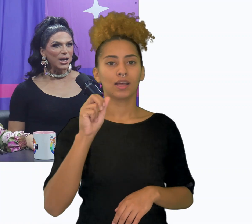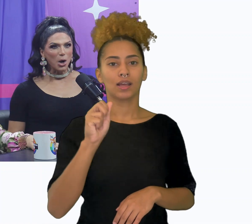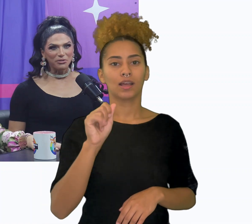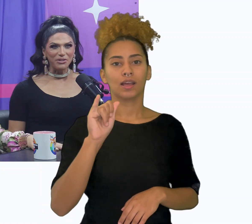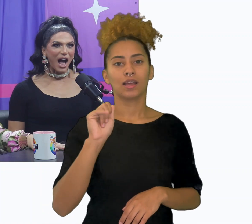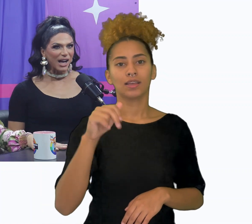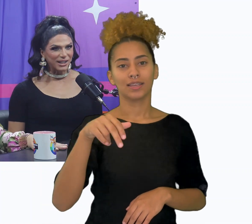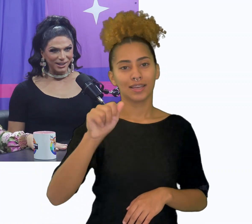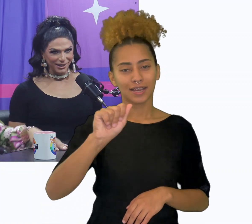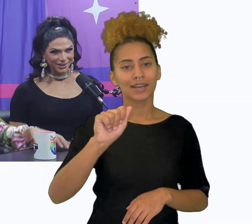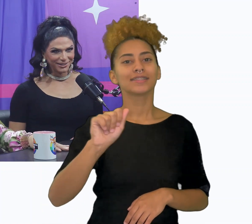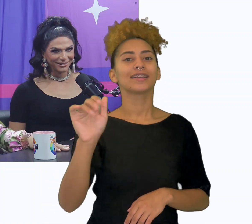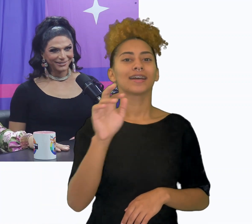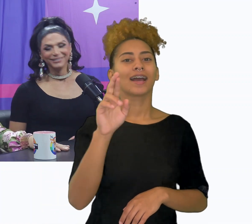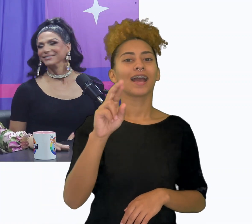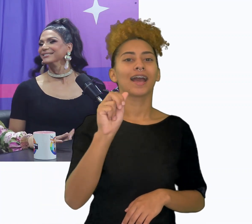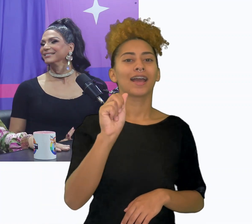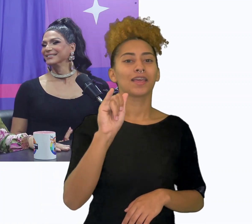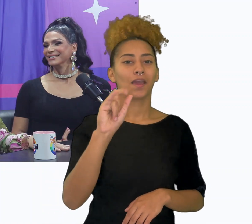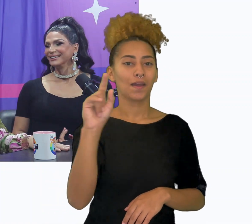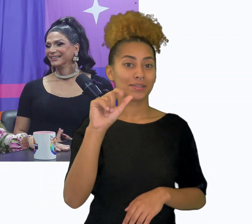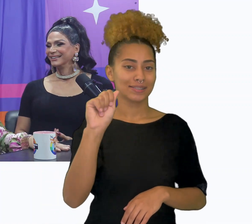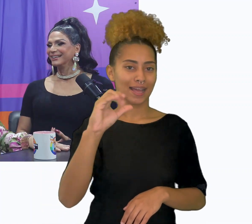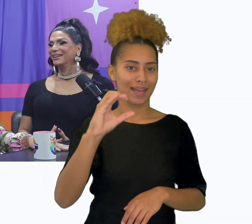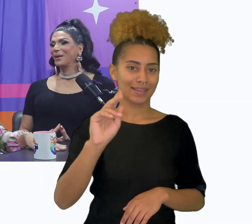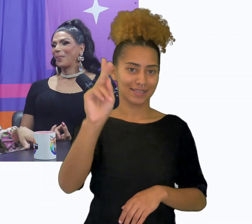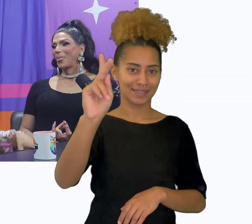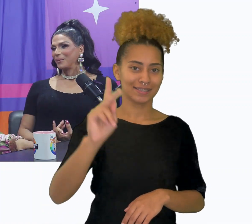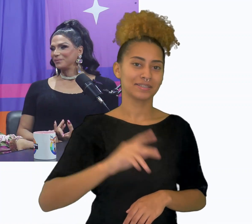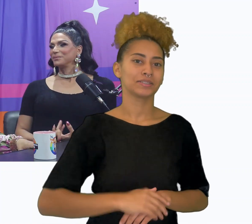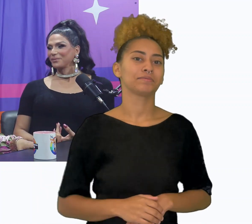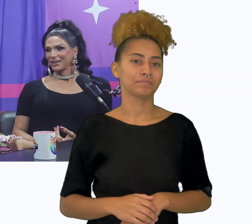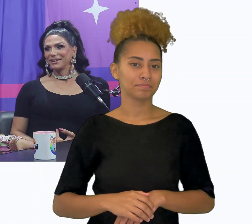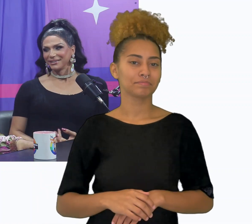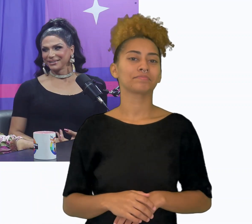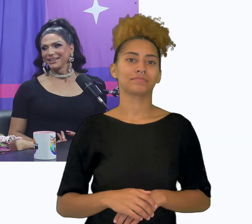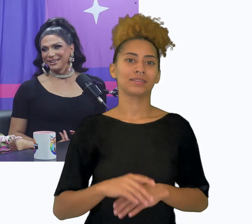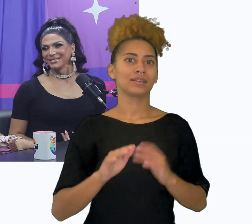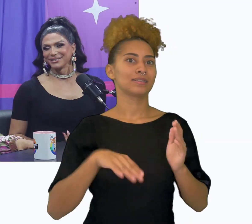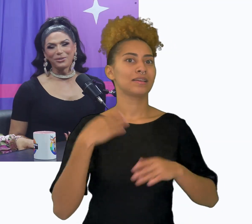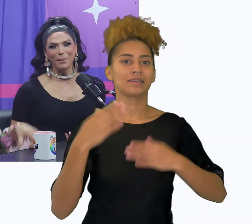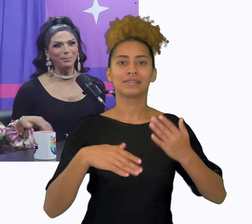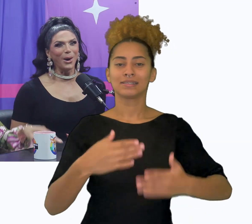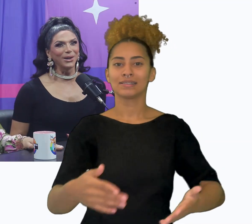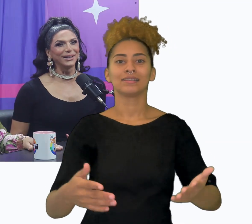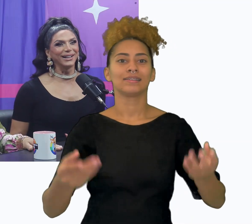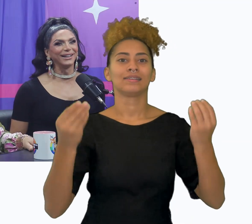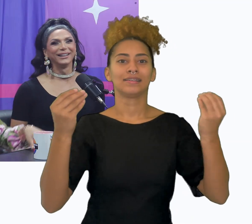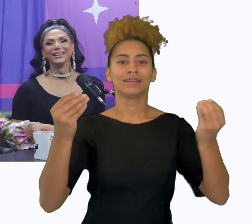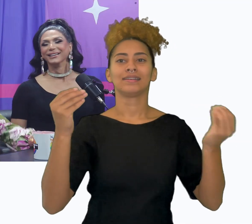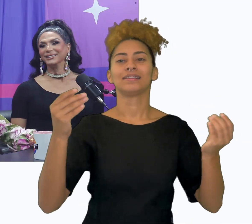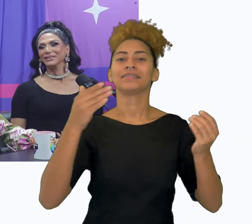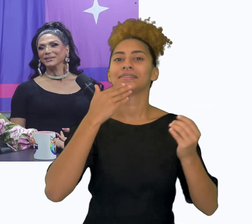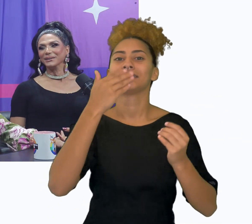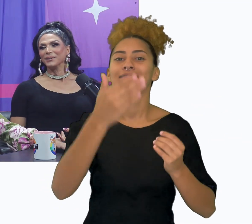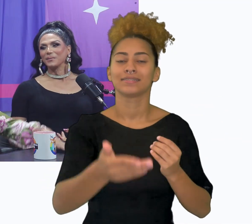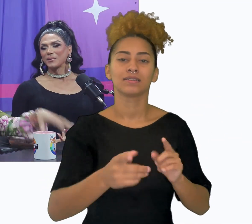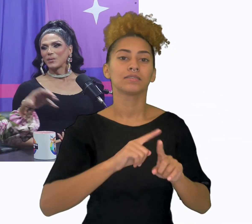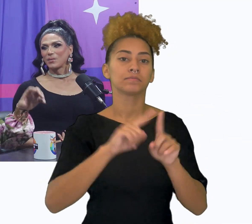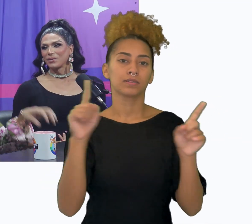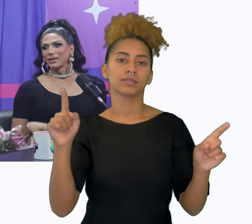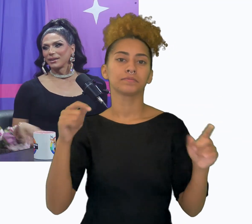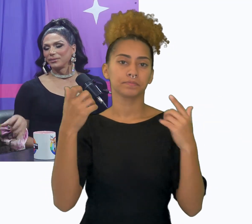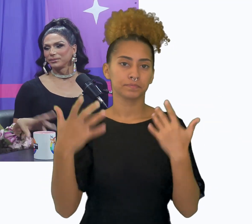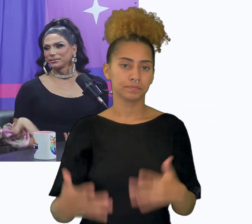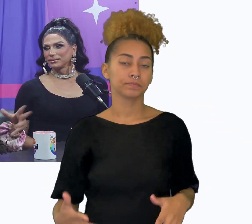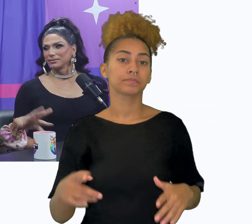Rayana Rayovac. E a gente pagou tanto tempo antes, né? Podre. Não, mas